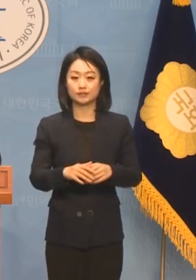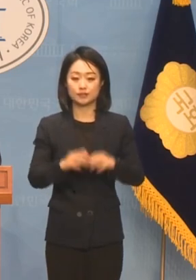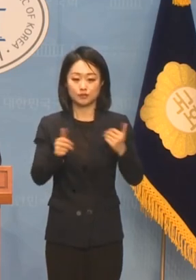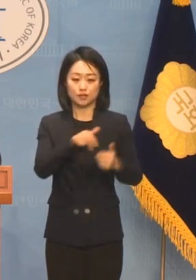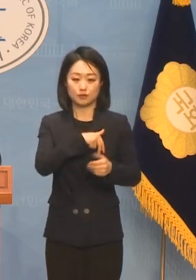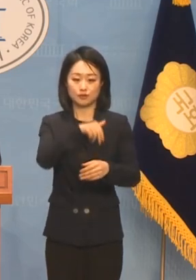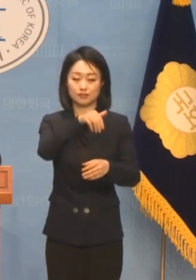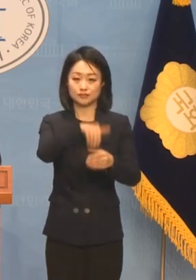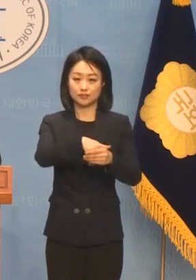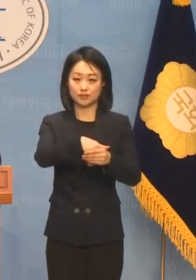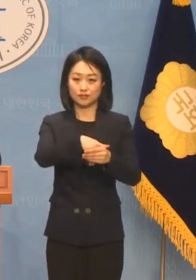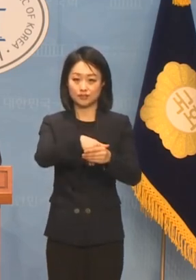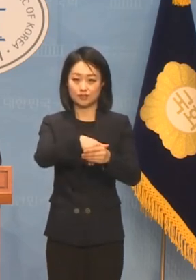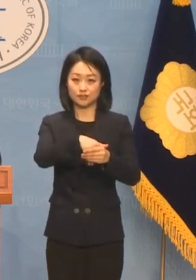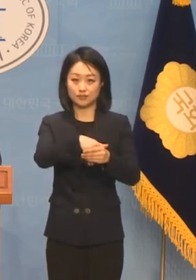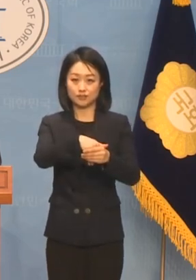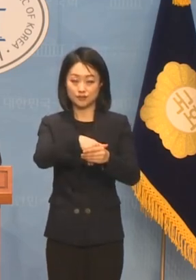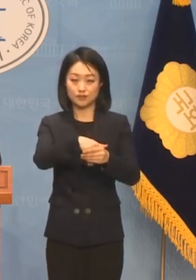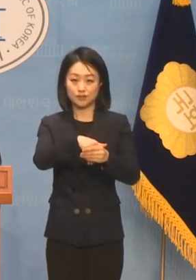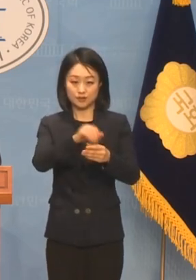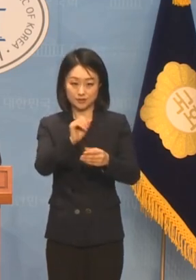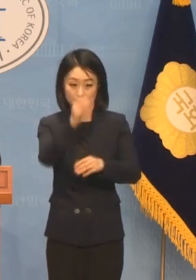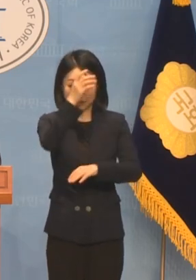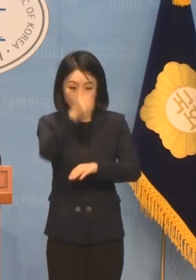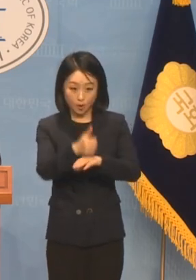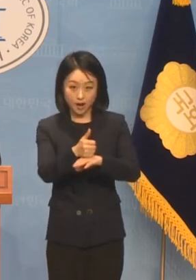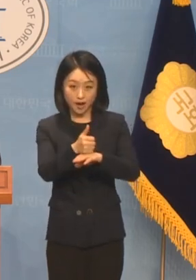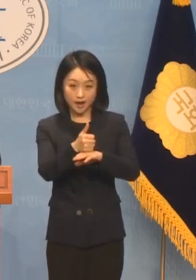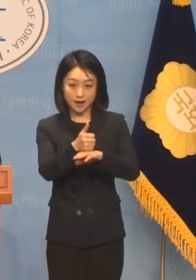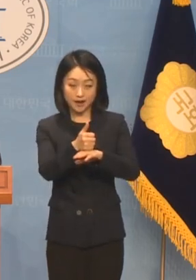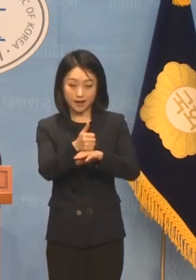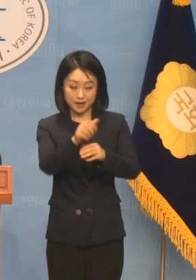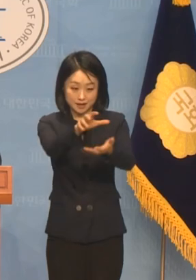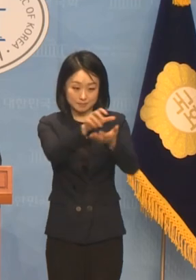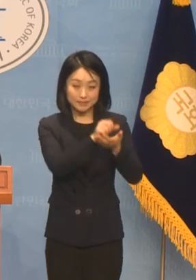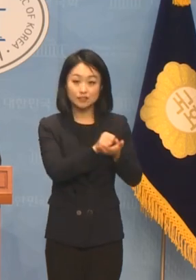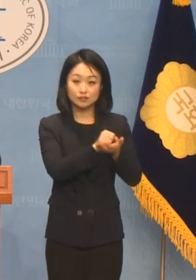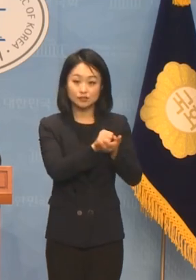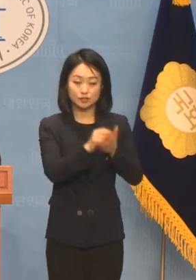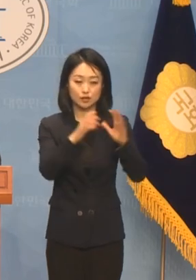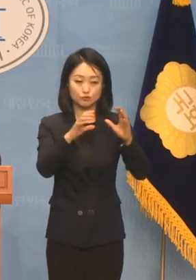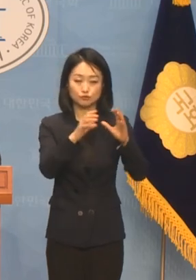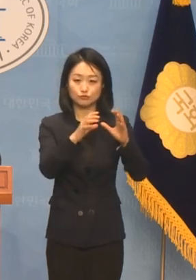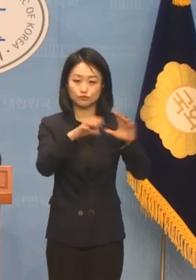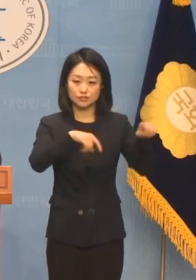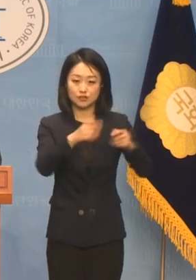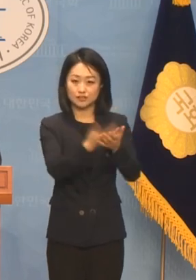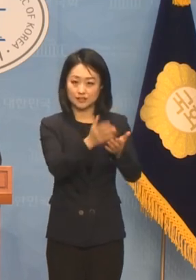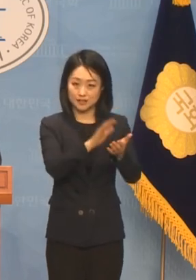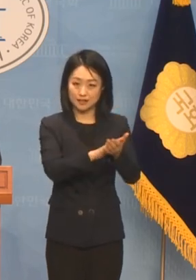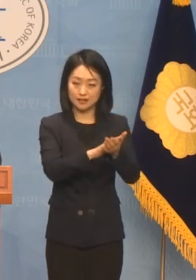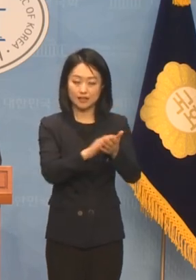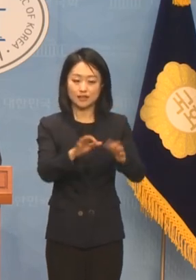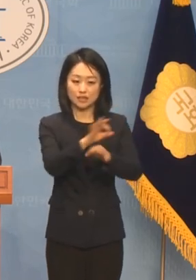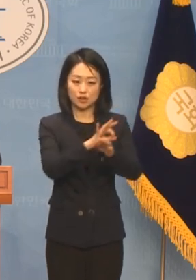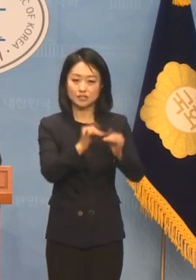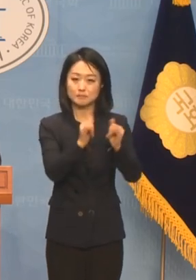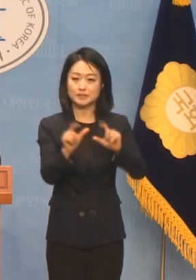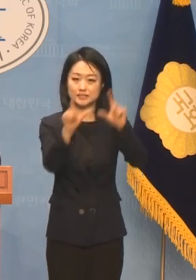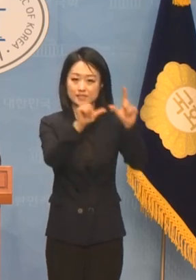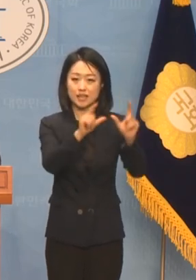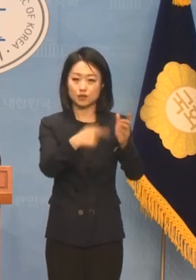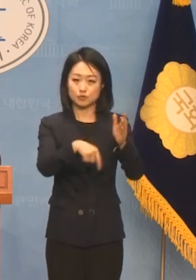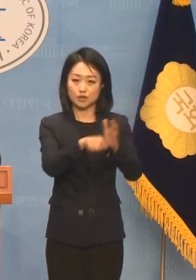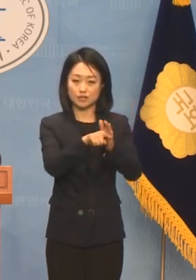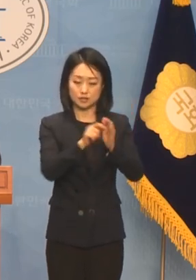총선에 나타난 국민의 뜻을 겸허히 받들어 국정을 쇄신하고 경제와 민생, 안정을 위해